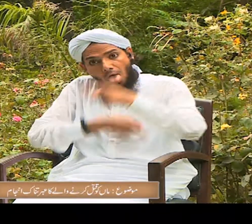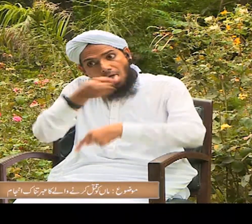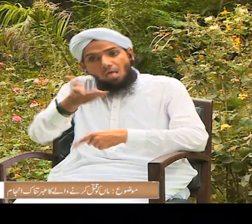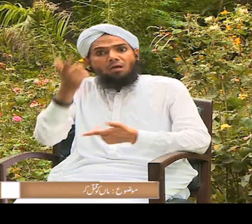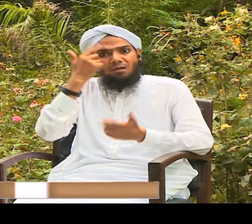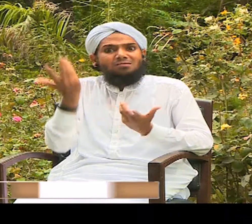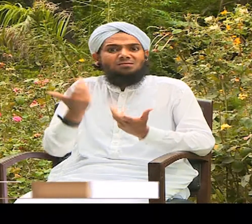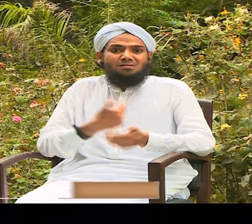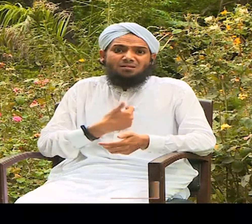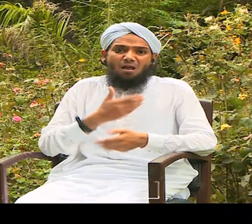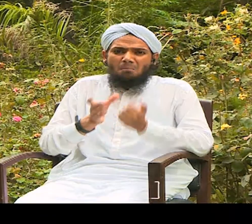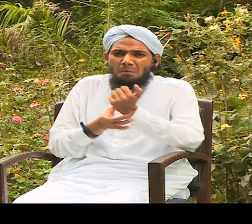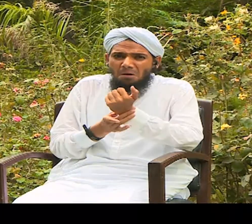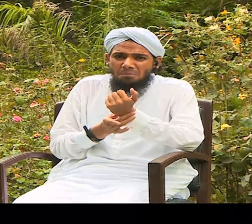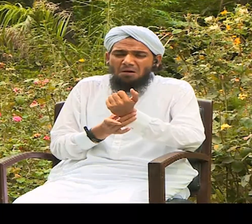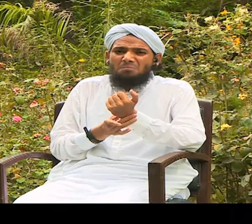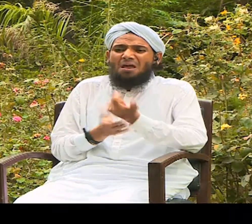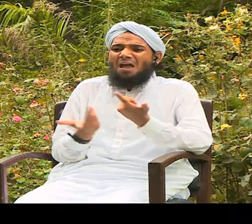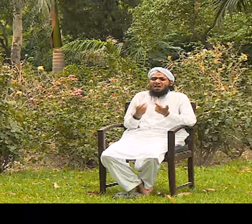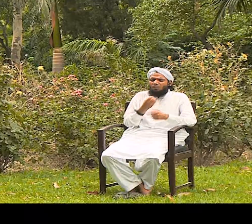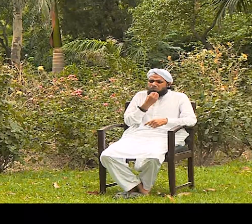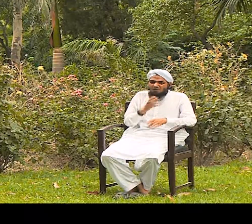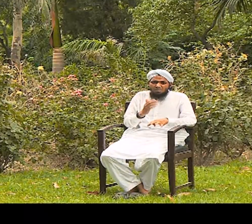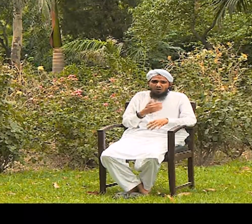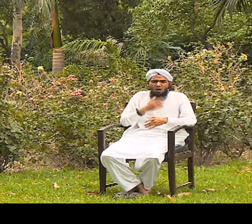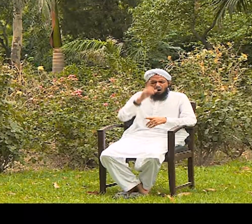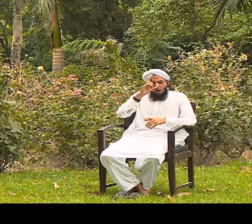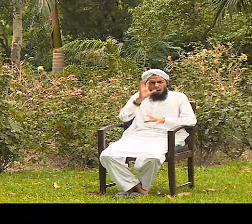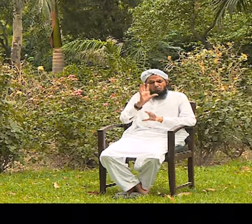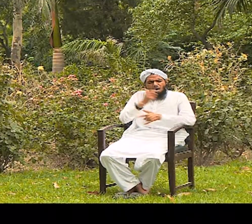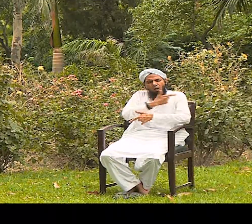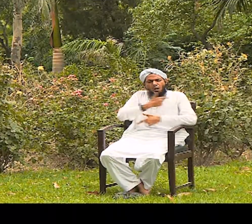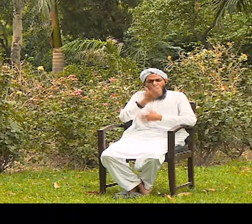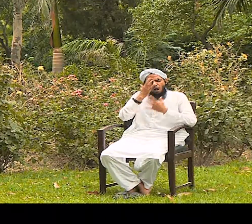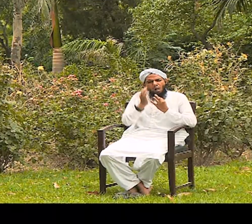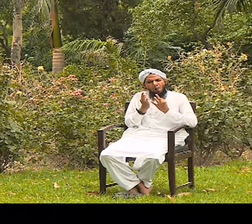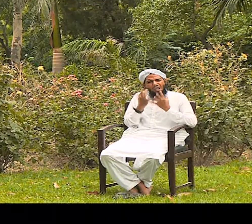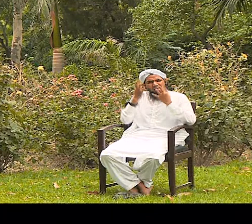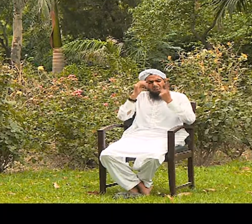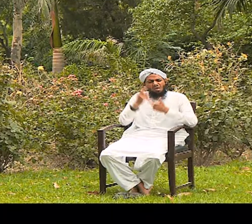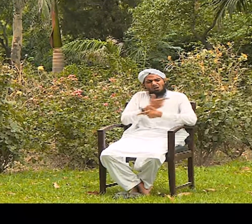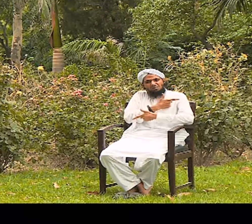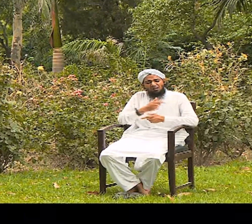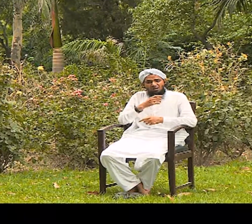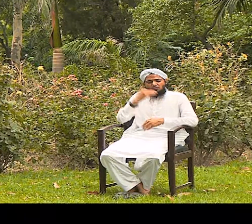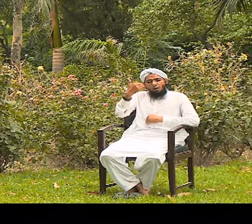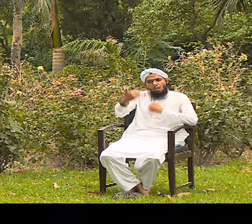بیماریوں کے باعث ماں باپ کے اندر خواہ کتنا ہی چڑچڑا پن آ جائے، بلا وجہ لڑیں، چاہے کتنا ہی